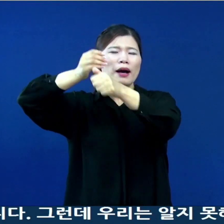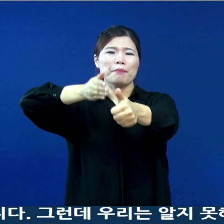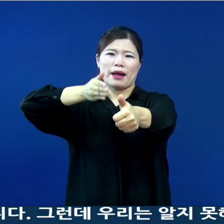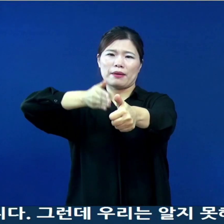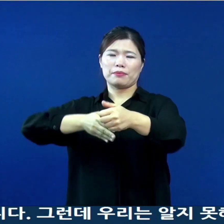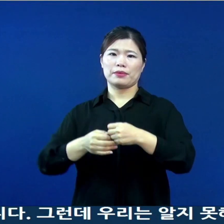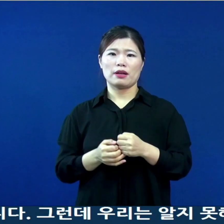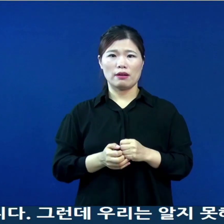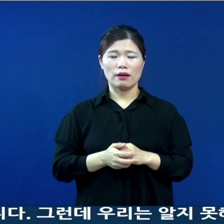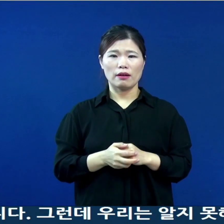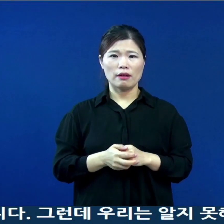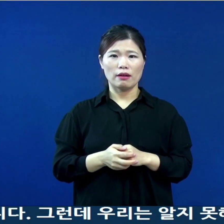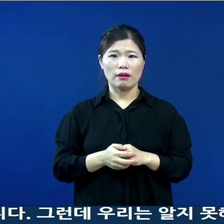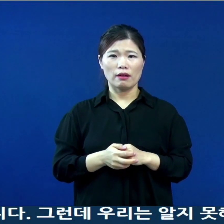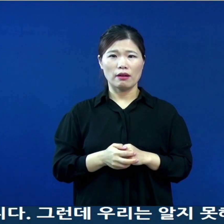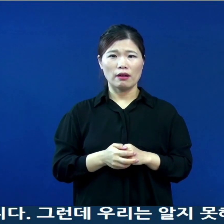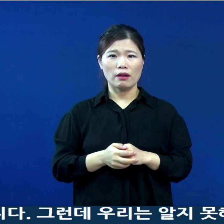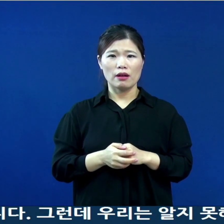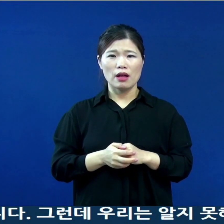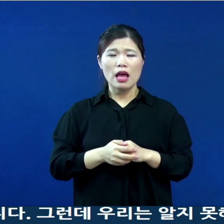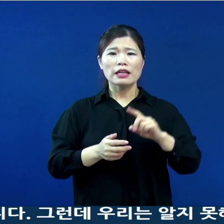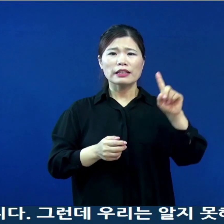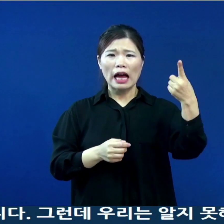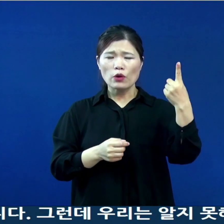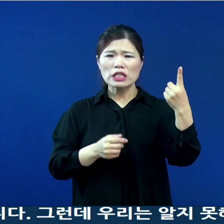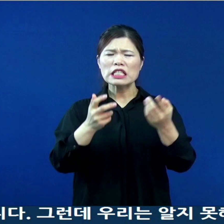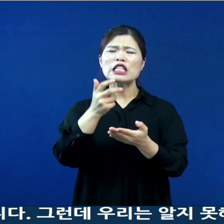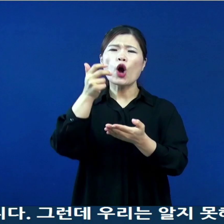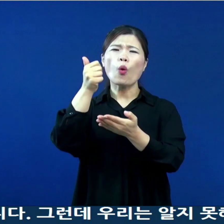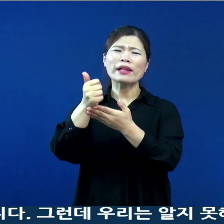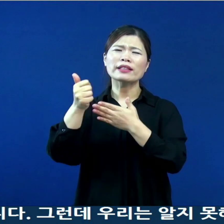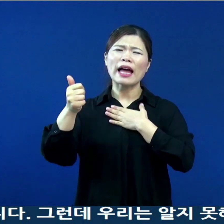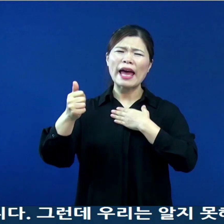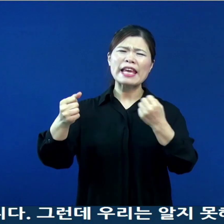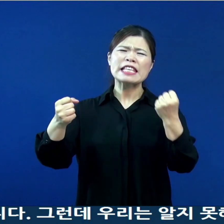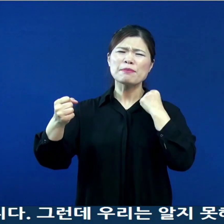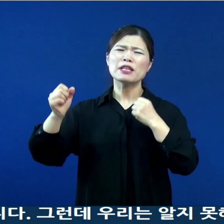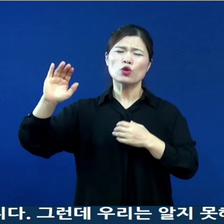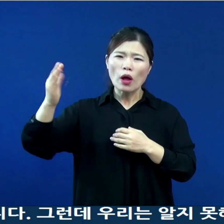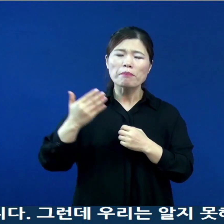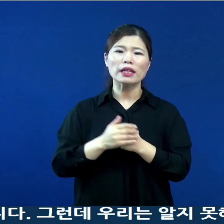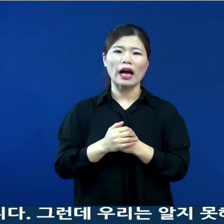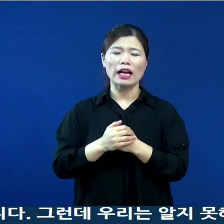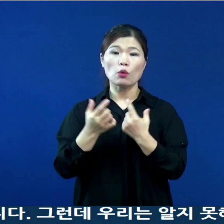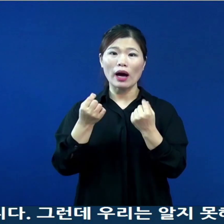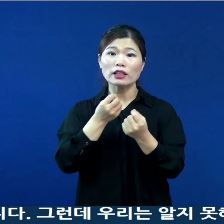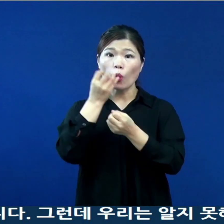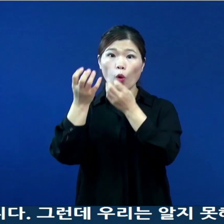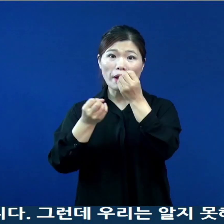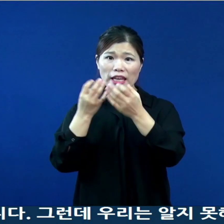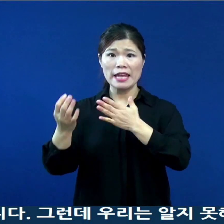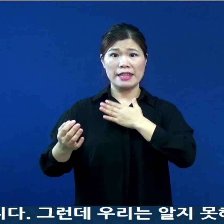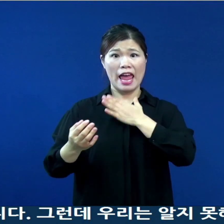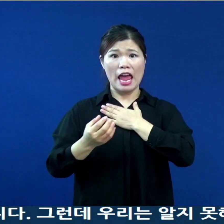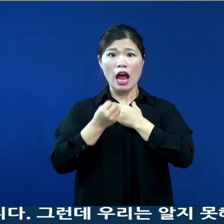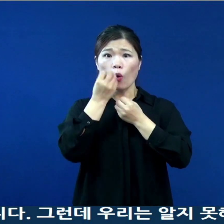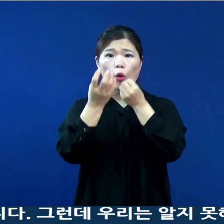소망하는 겁니다. 다윗이 여호와는 나의 힘이시다, 나의 힘이신 여호와여, 그 고백이 나의 고백이 될 때